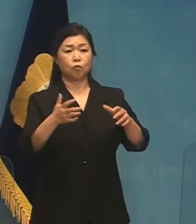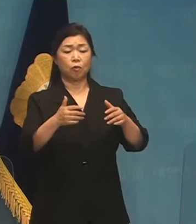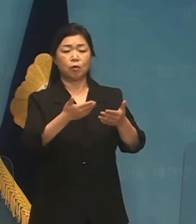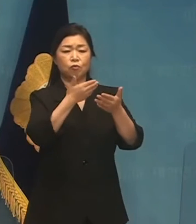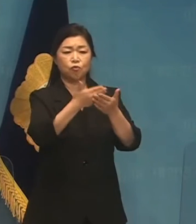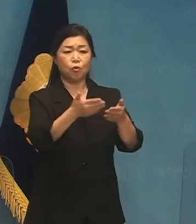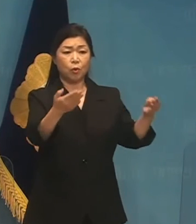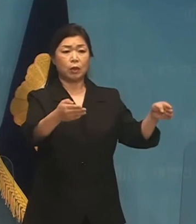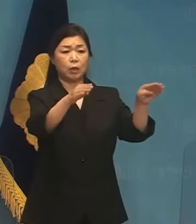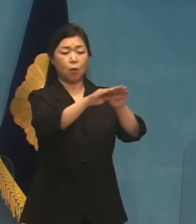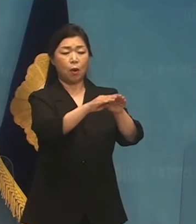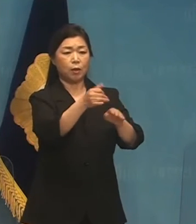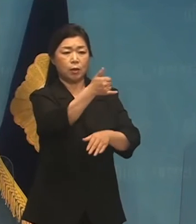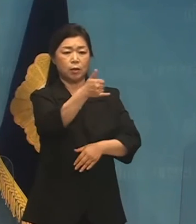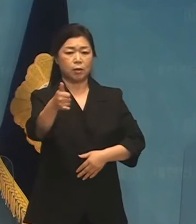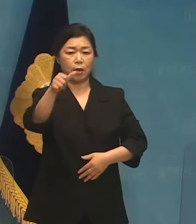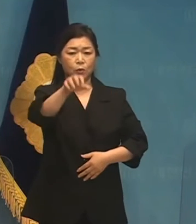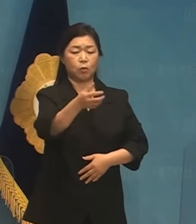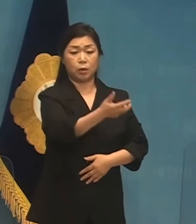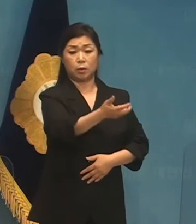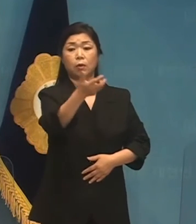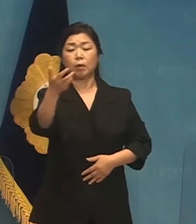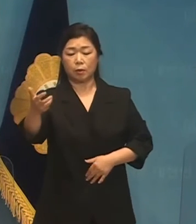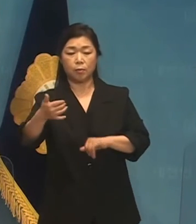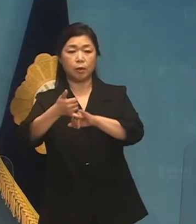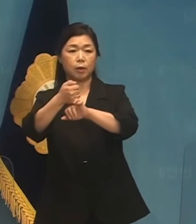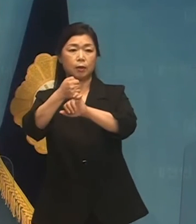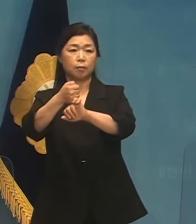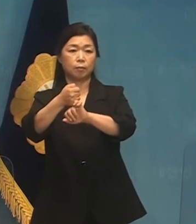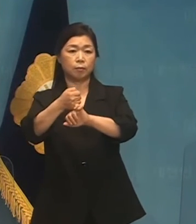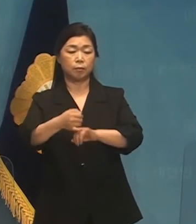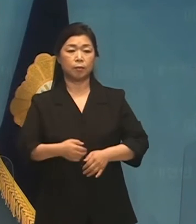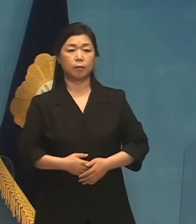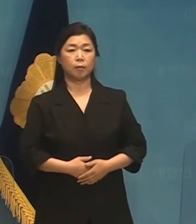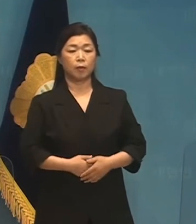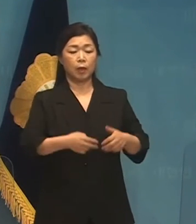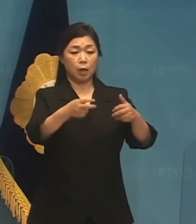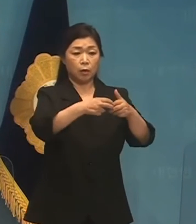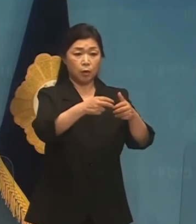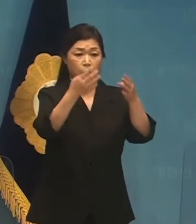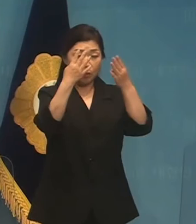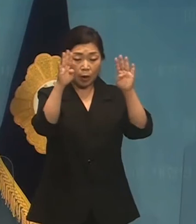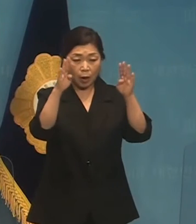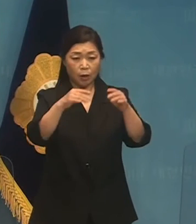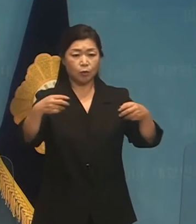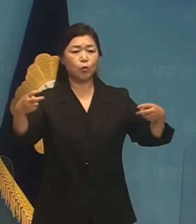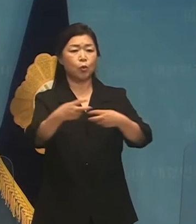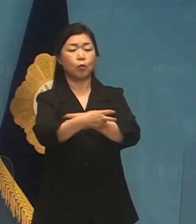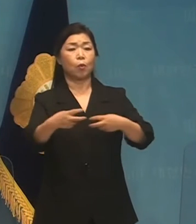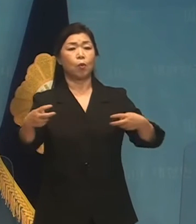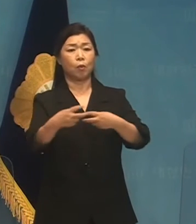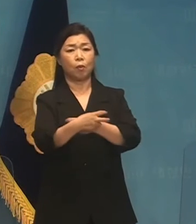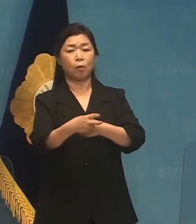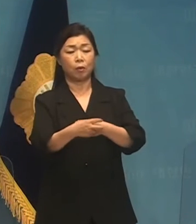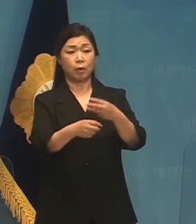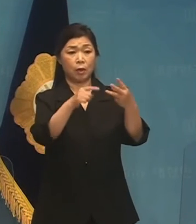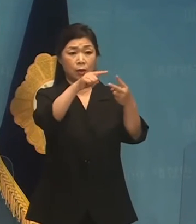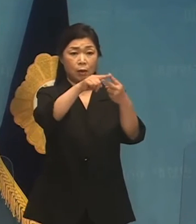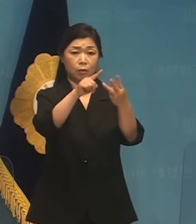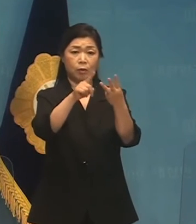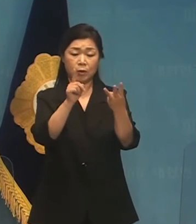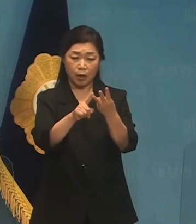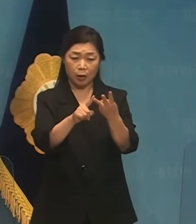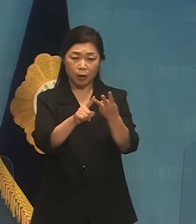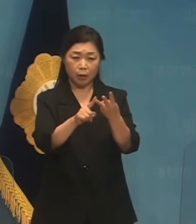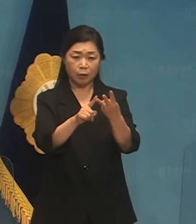국가 주요기관을 세종시로 이전하겠습니다. 의료, 대학, 대중교통 등 3대